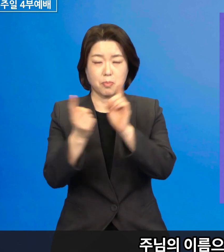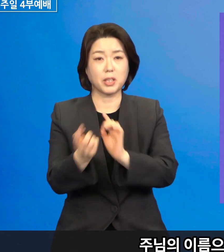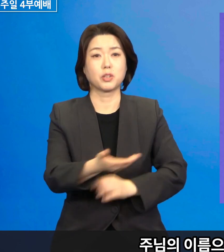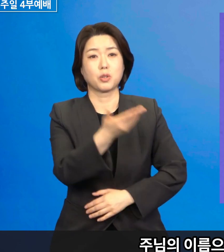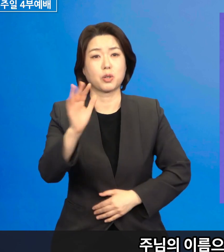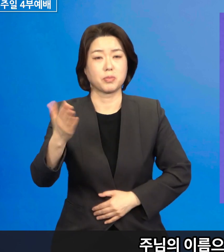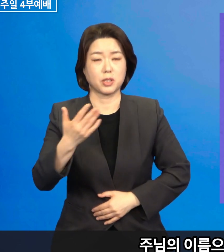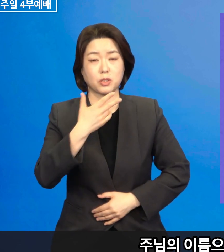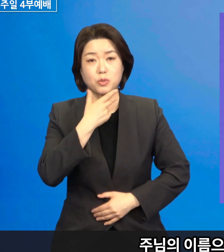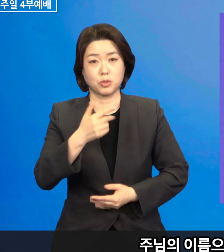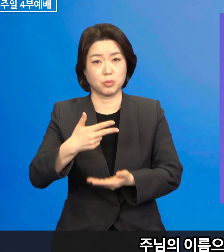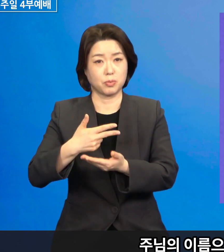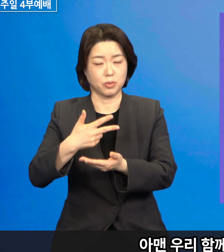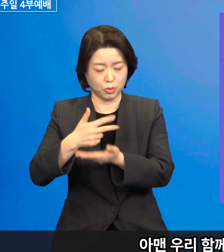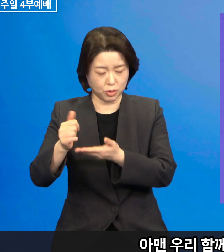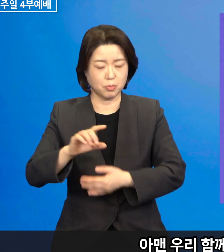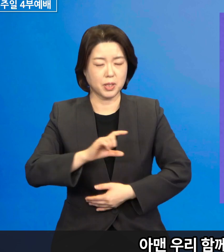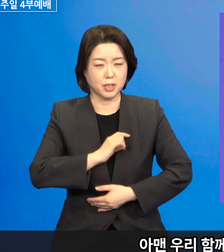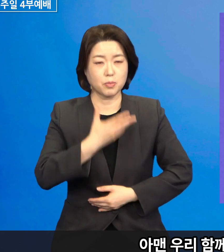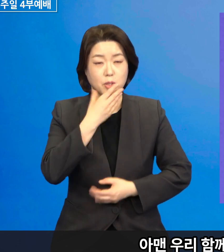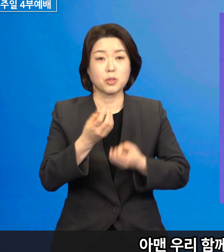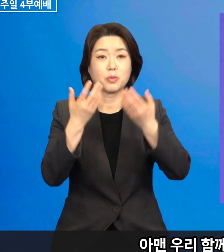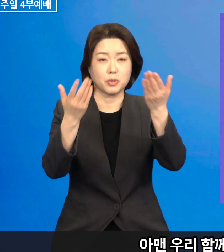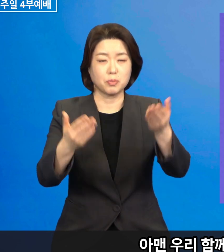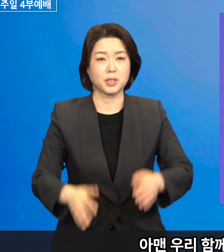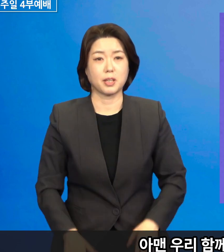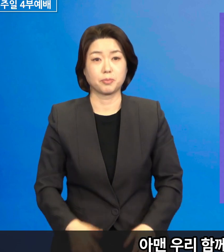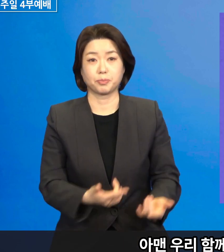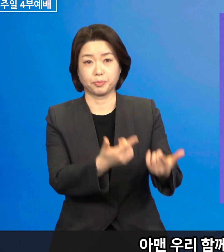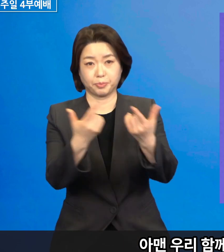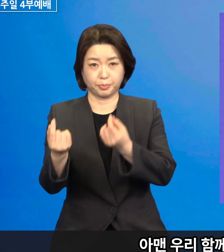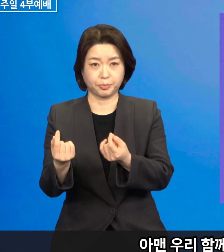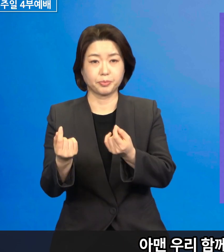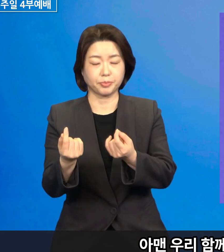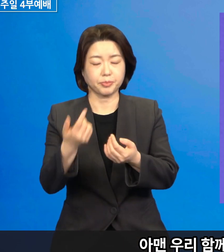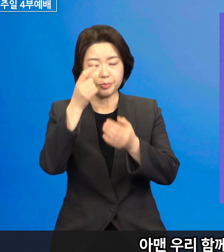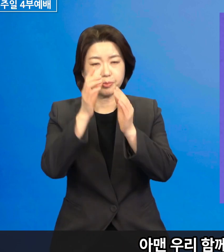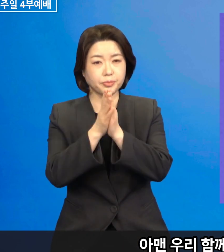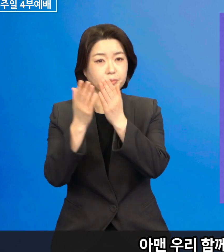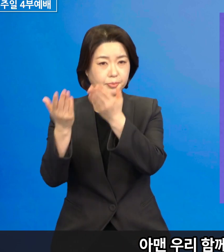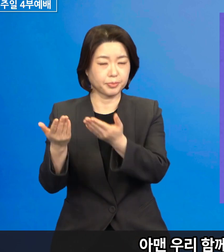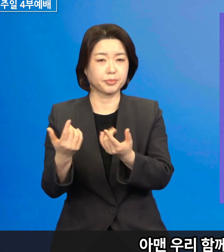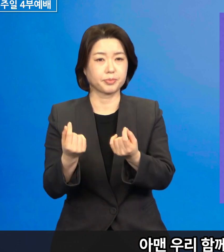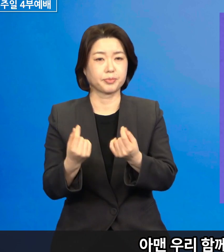이름으로 축원드립니다. 아멘. 우리 함께 기도하겠습니다.